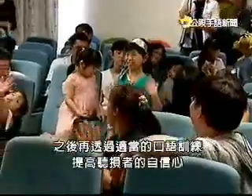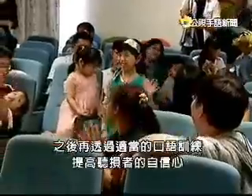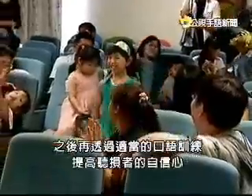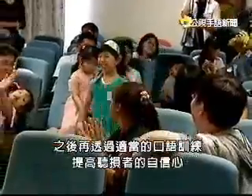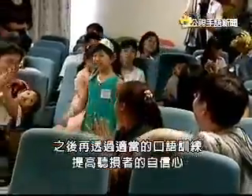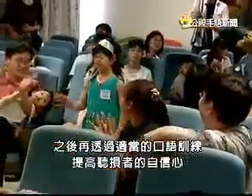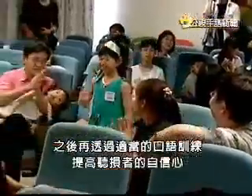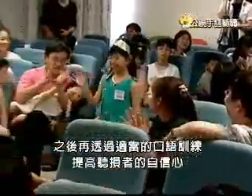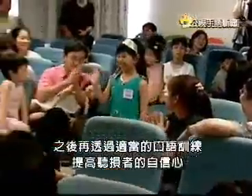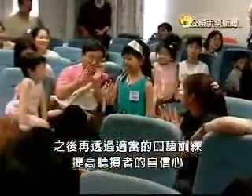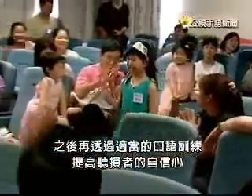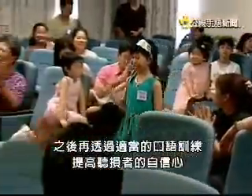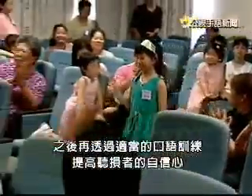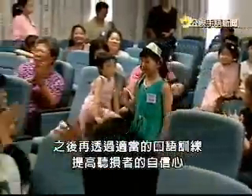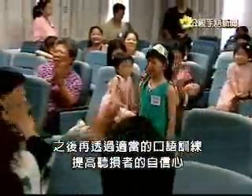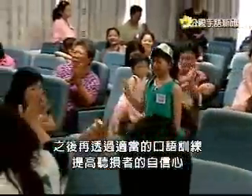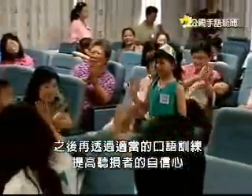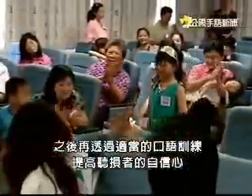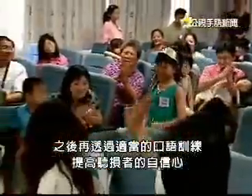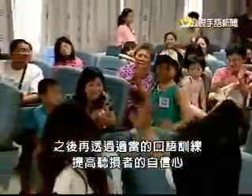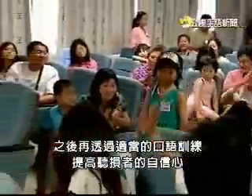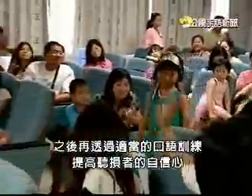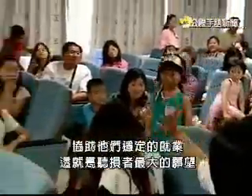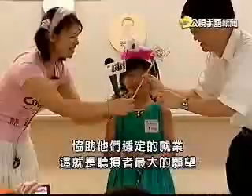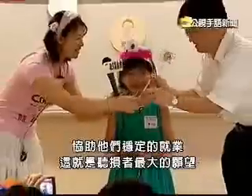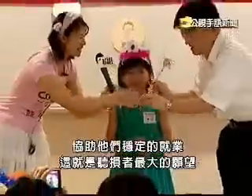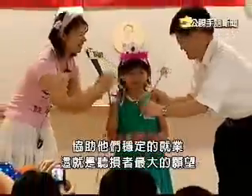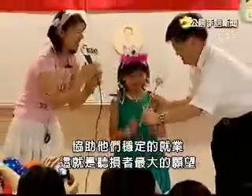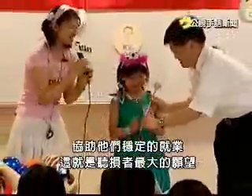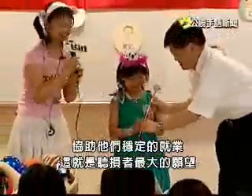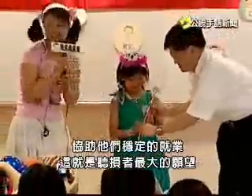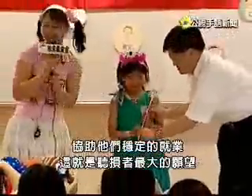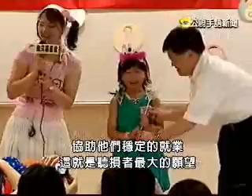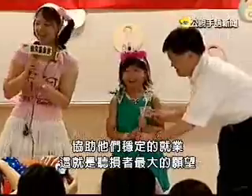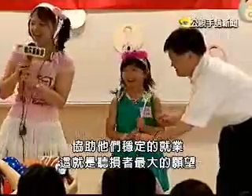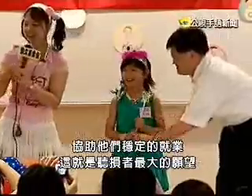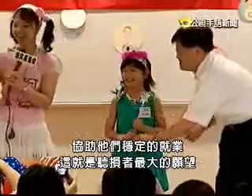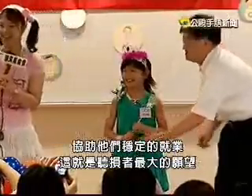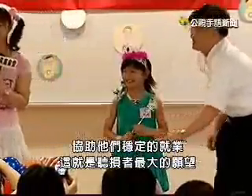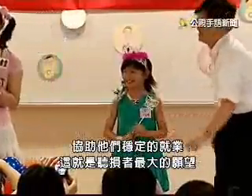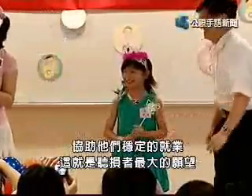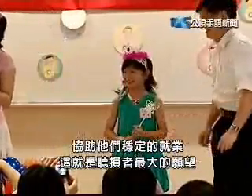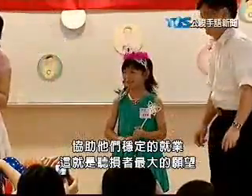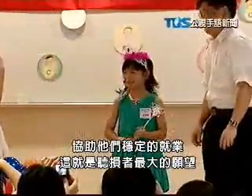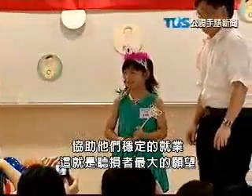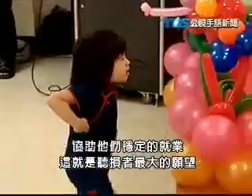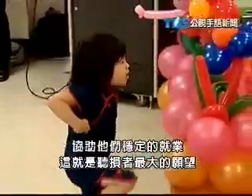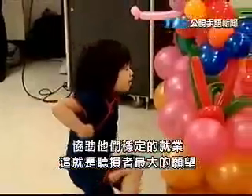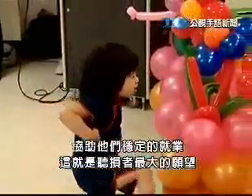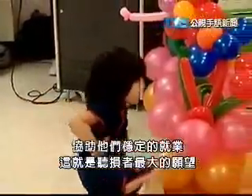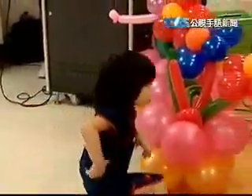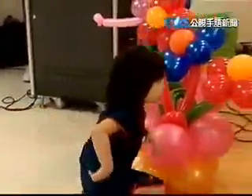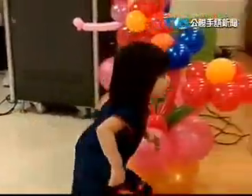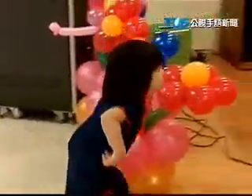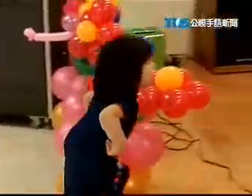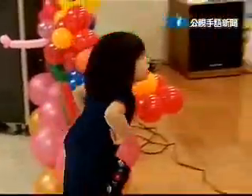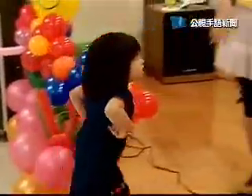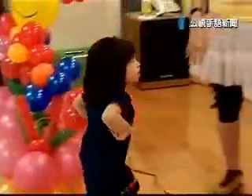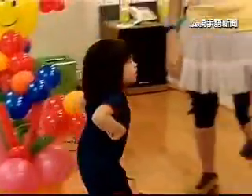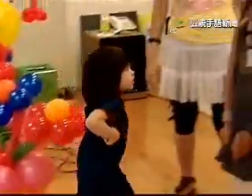之后再透过适当的口语训练，提高听损者的自信心，协助他们稳定的就业，这就是听损者最大的愿望。记者顾嘉梅、黄宝彤